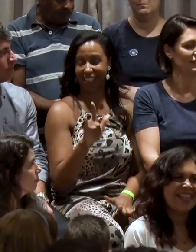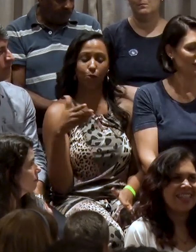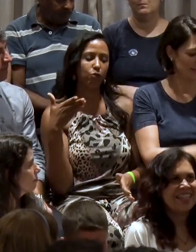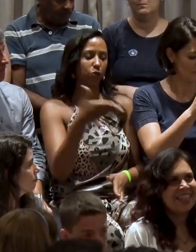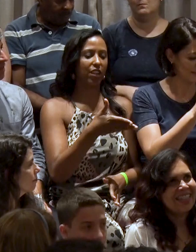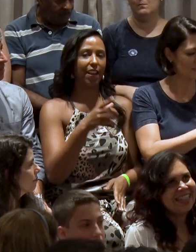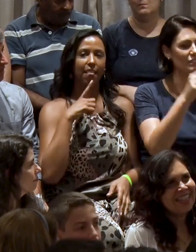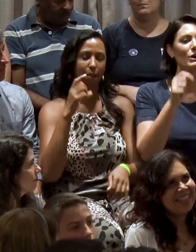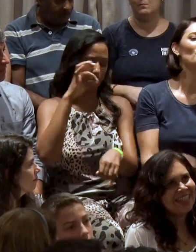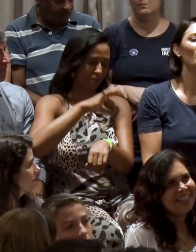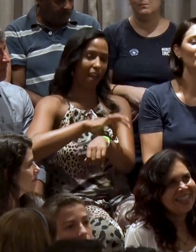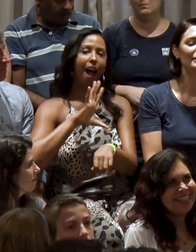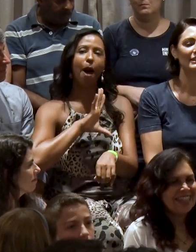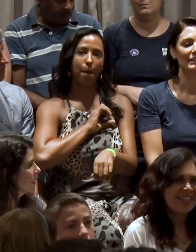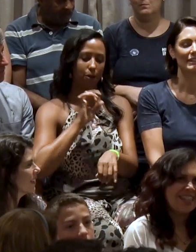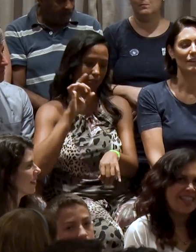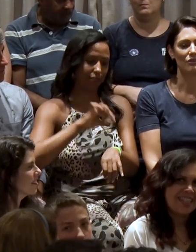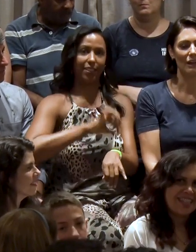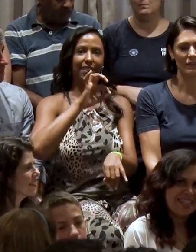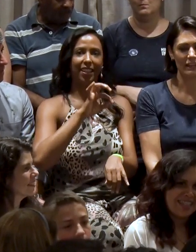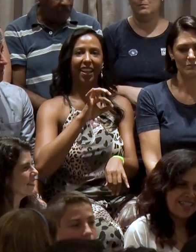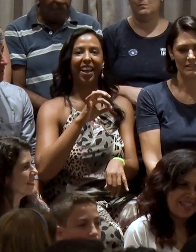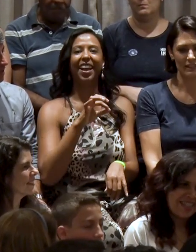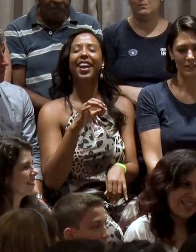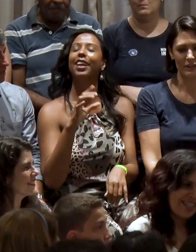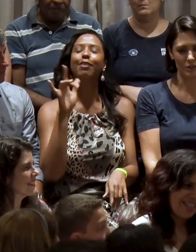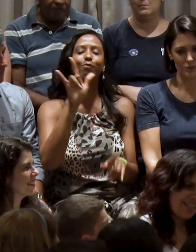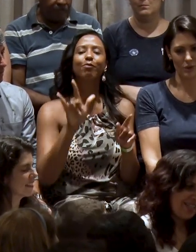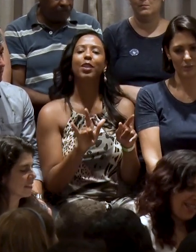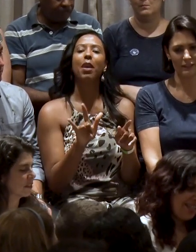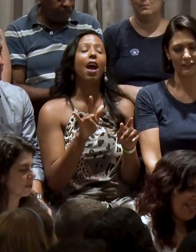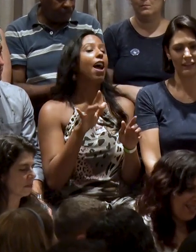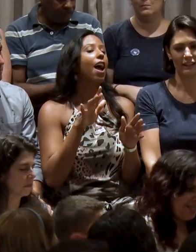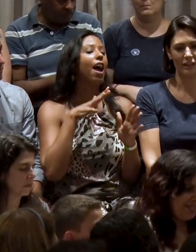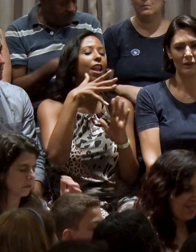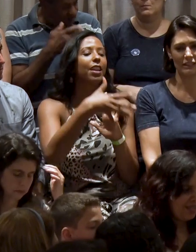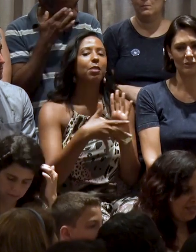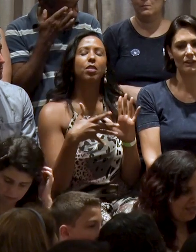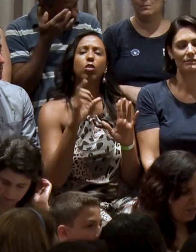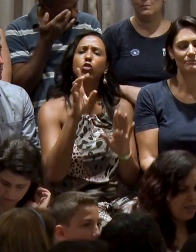com aquela picadinha do amor. E eu falo que a Libras, ela não é só um idioma, ela é uma língua